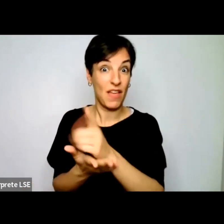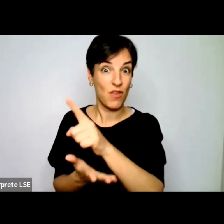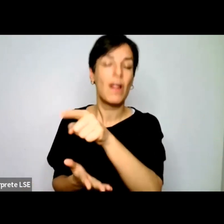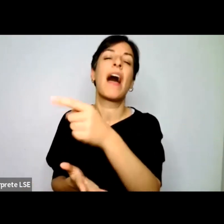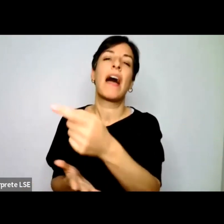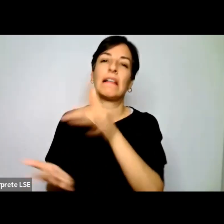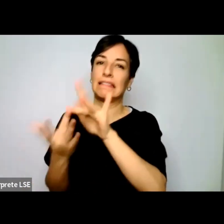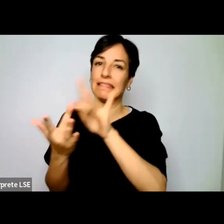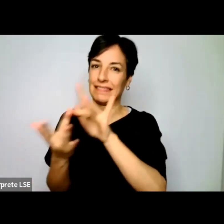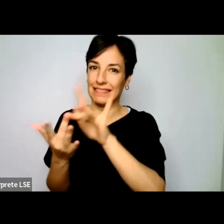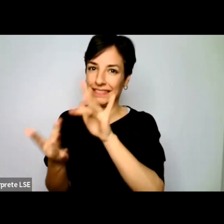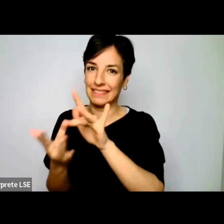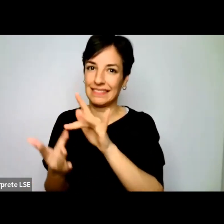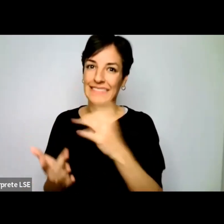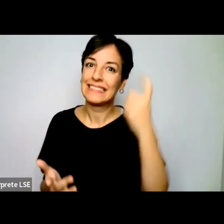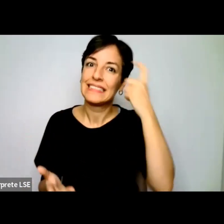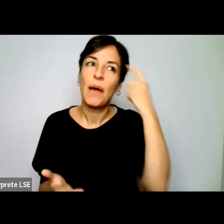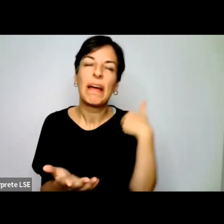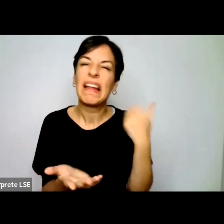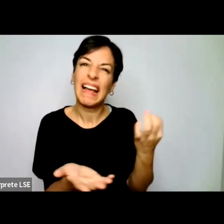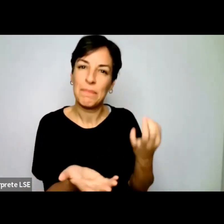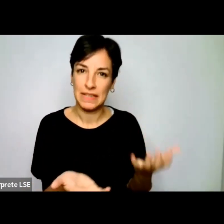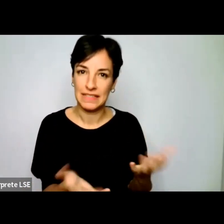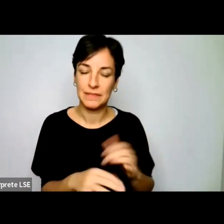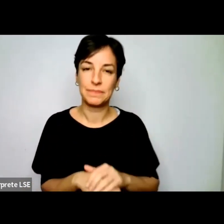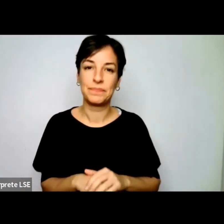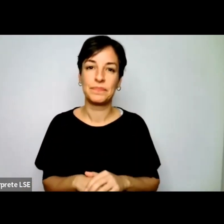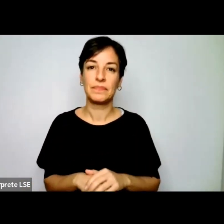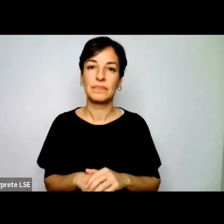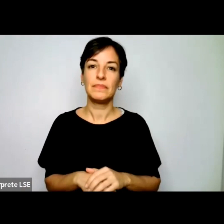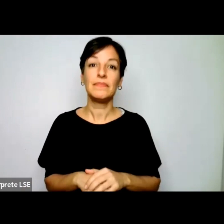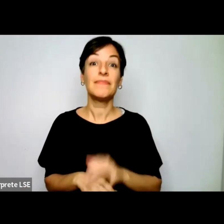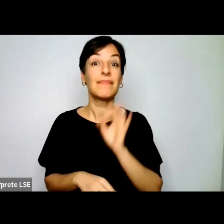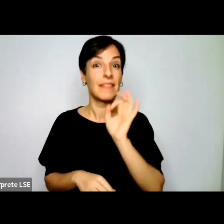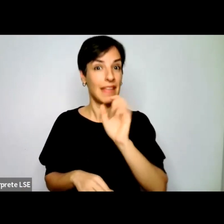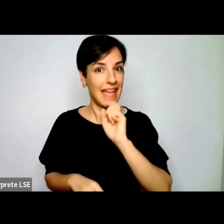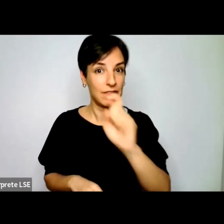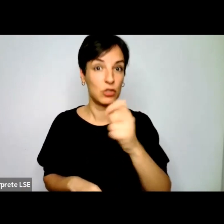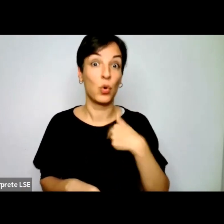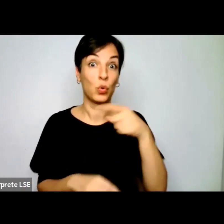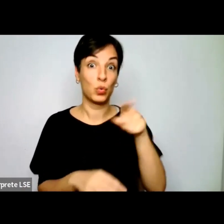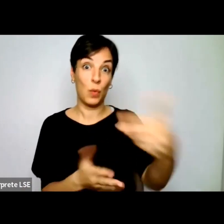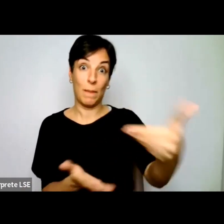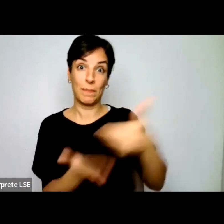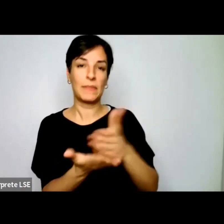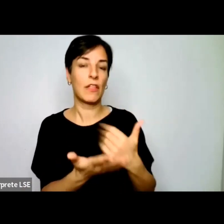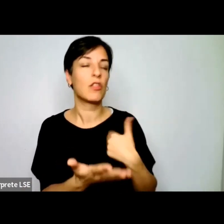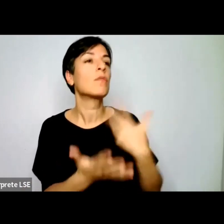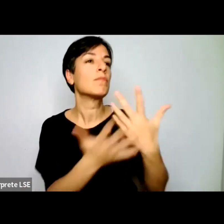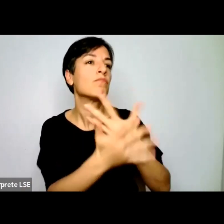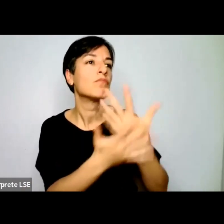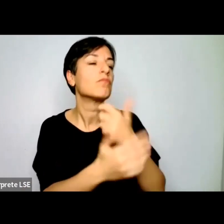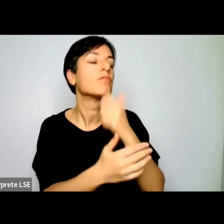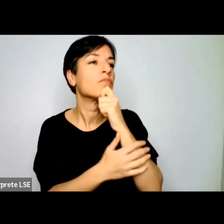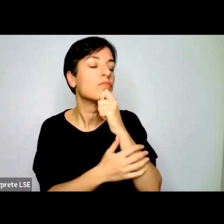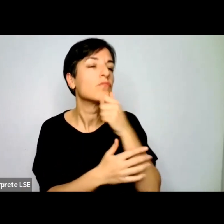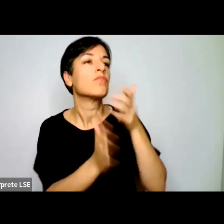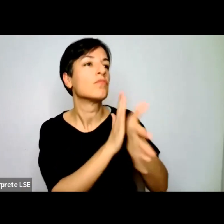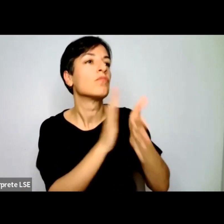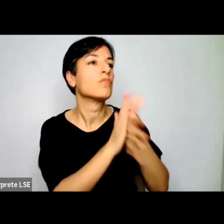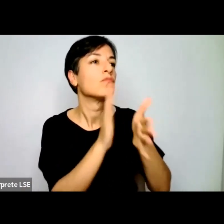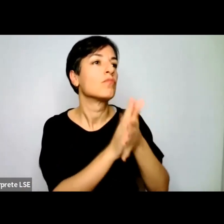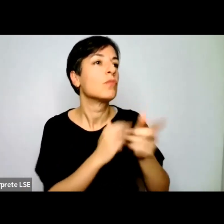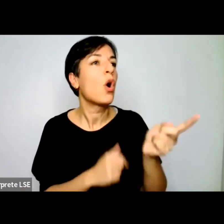Entonces, sí que es cierto que a ellas no les vamos a explicar con detalle cuál es vuestro punto de